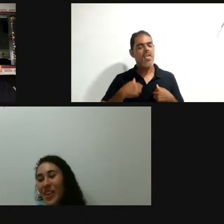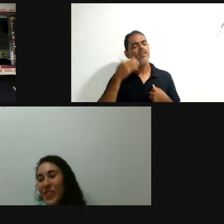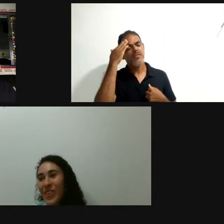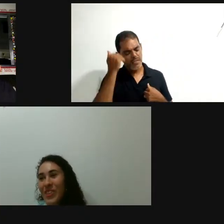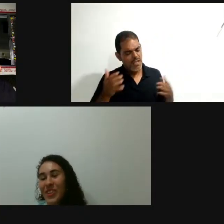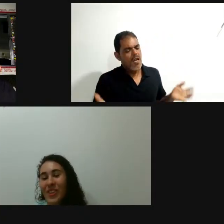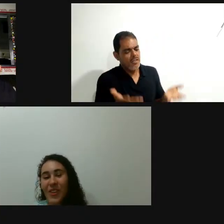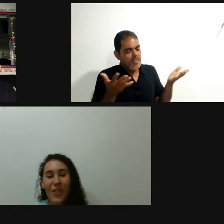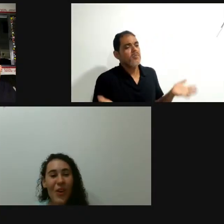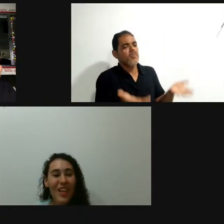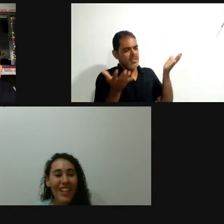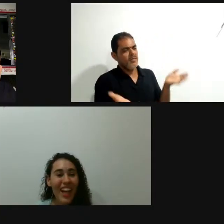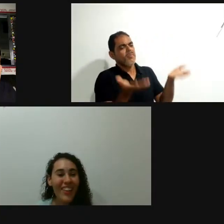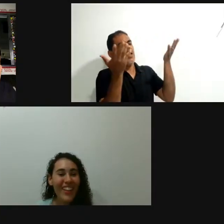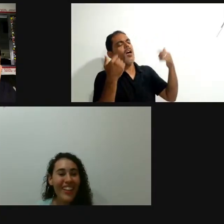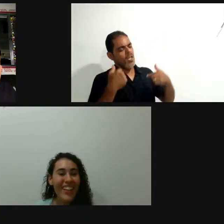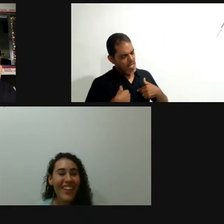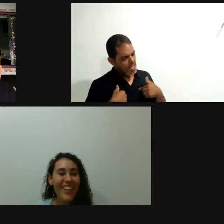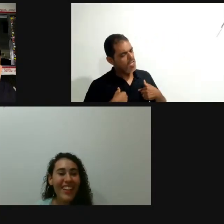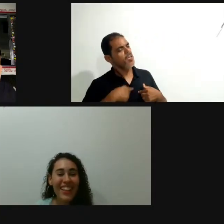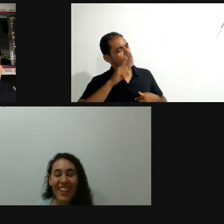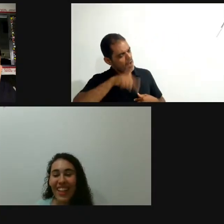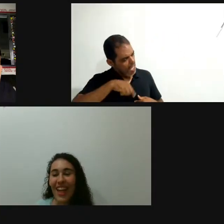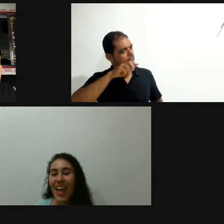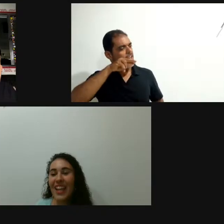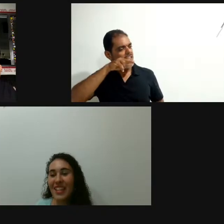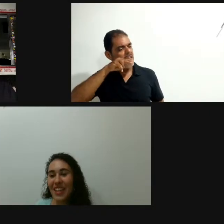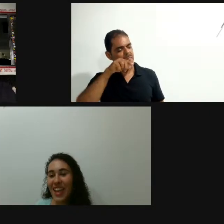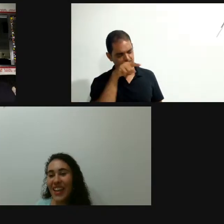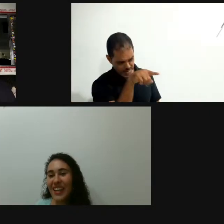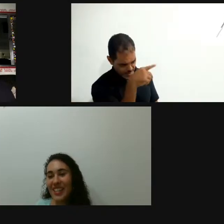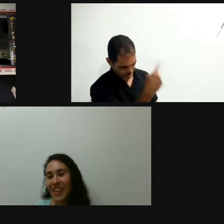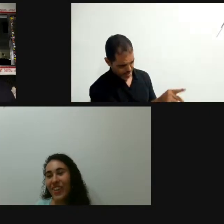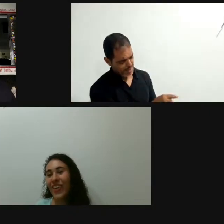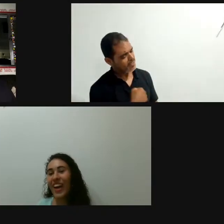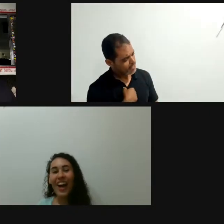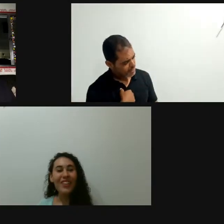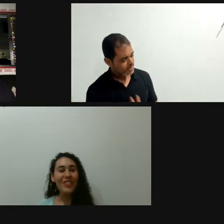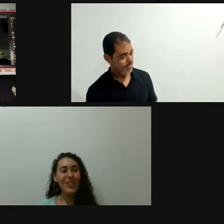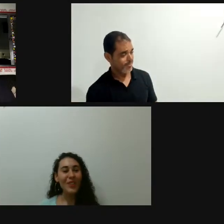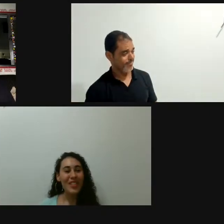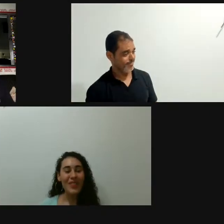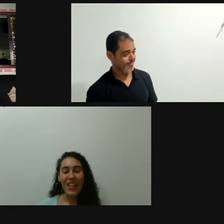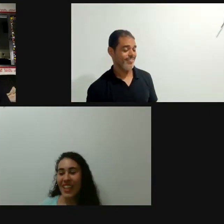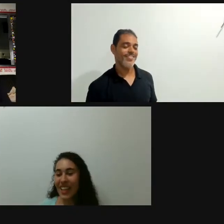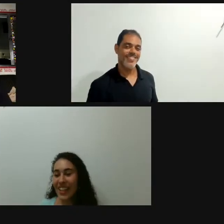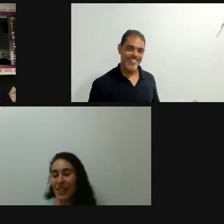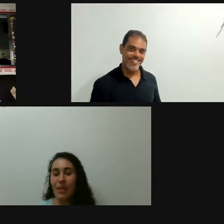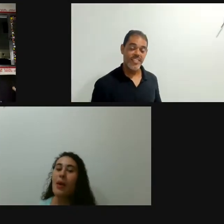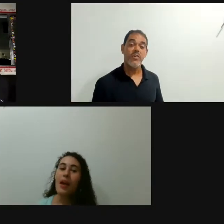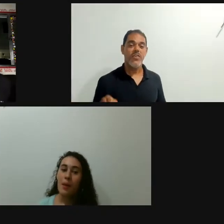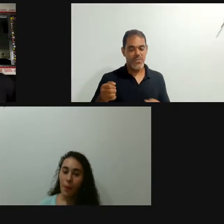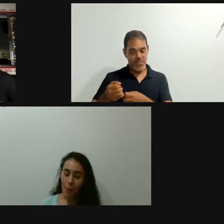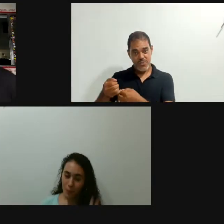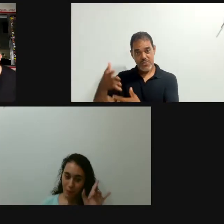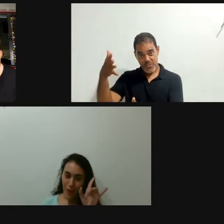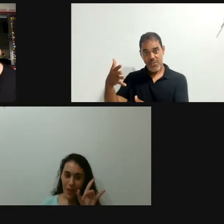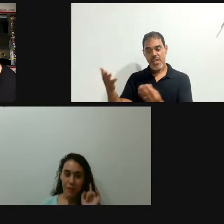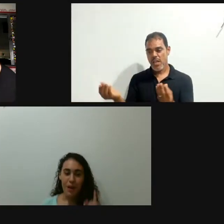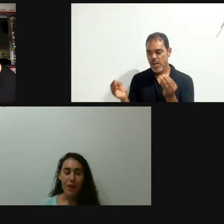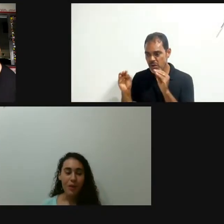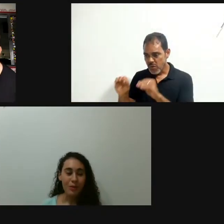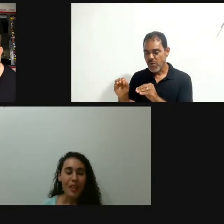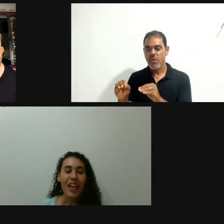meu irmão postou um comentário aqui, que ele que tinha colocado sobre se vai ter anime.